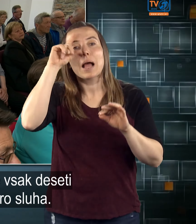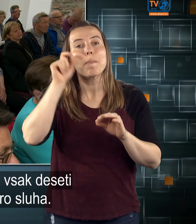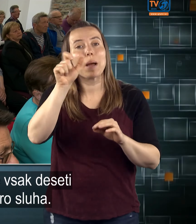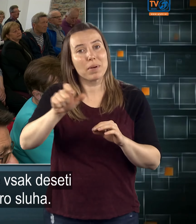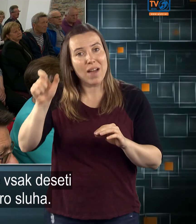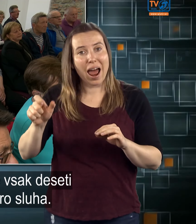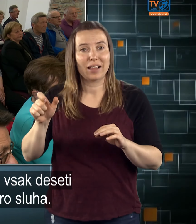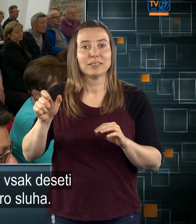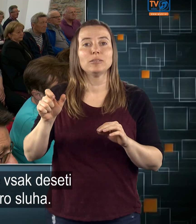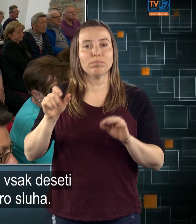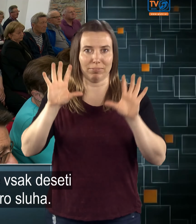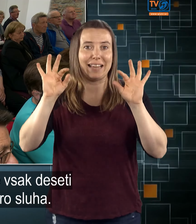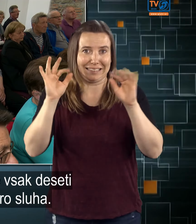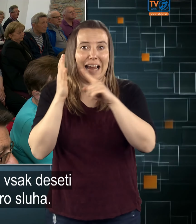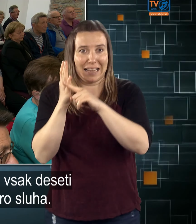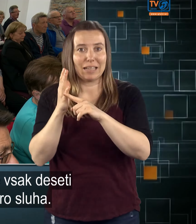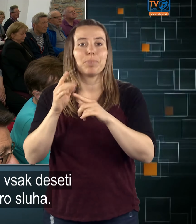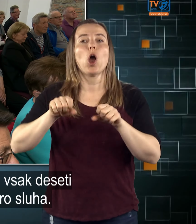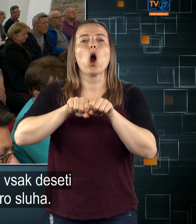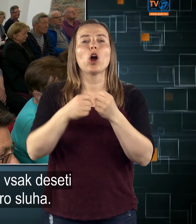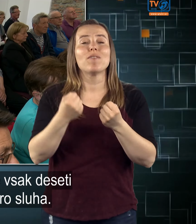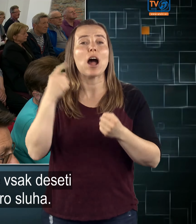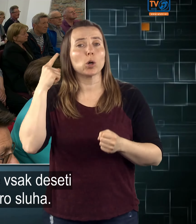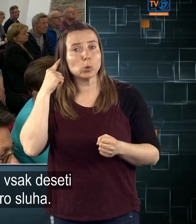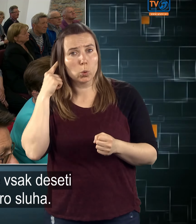vsak deseti prebivalec okvaro sluha.